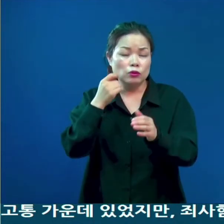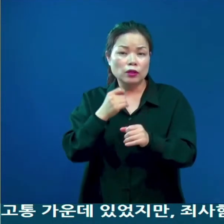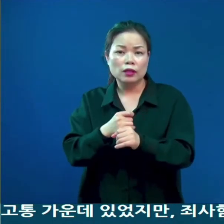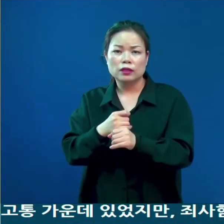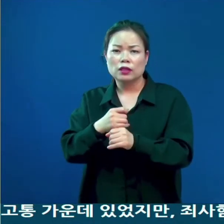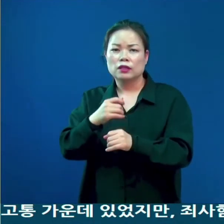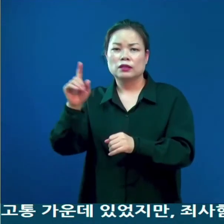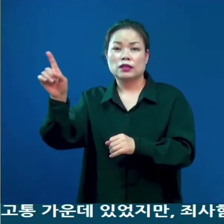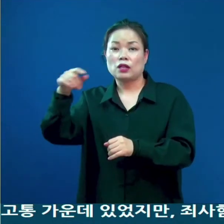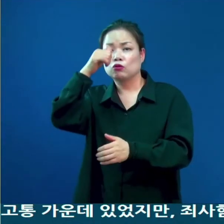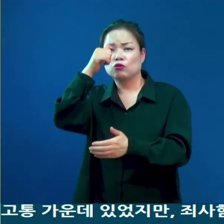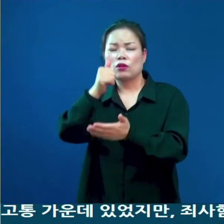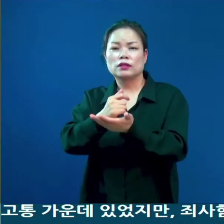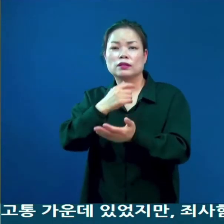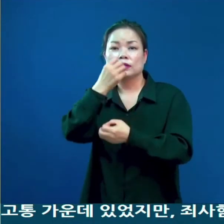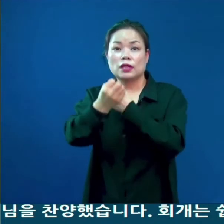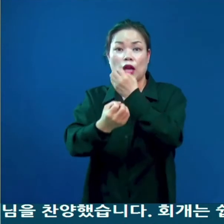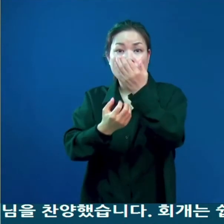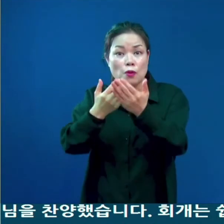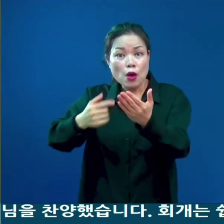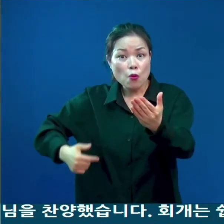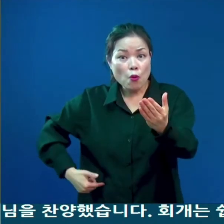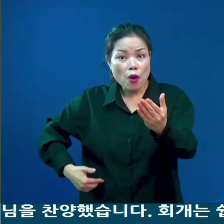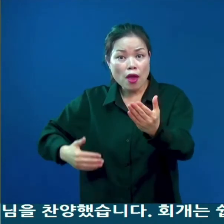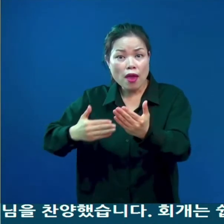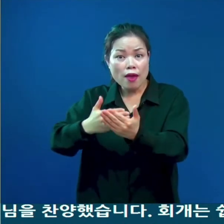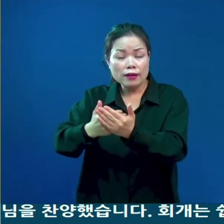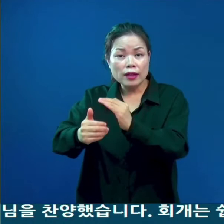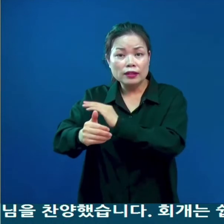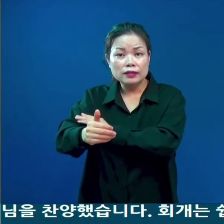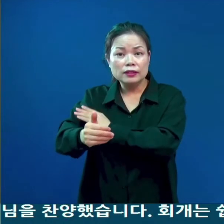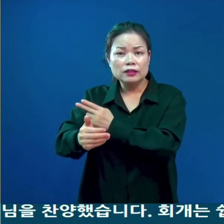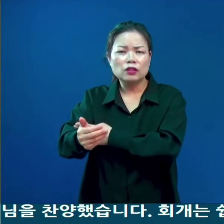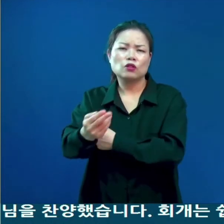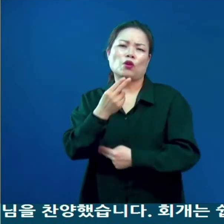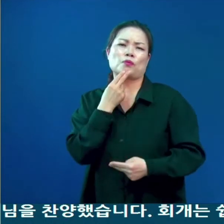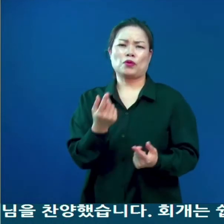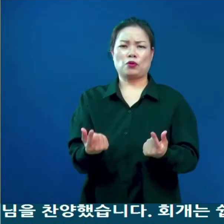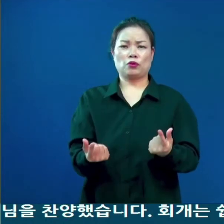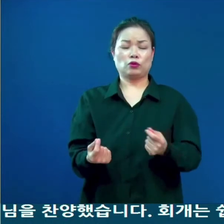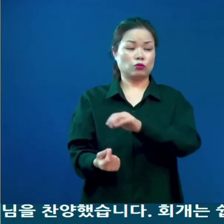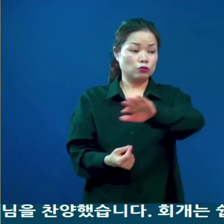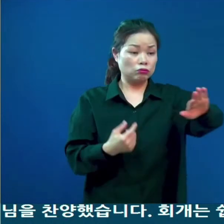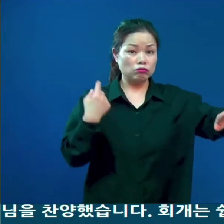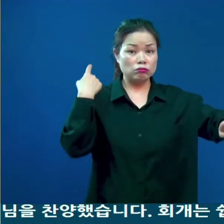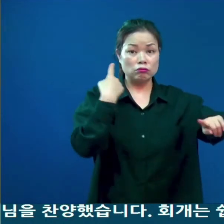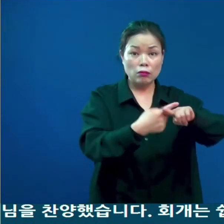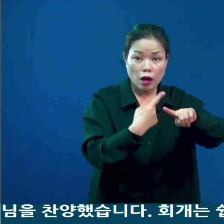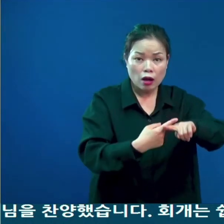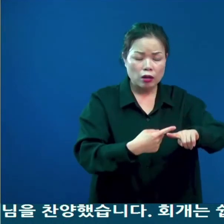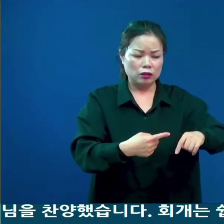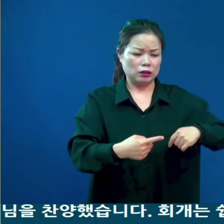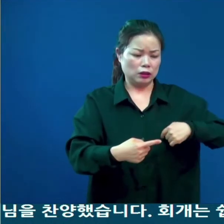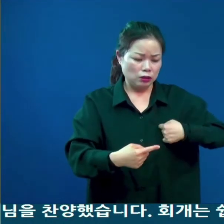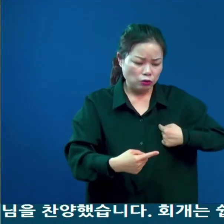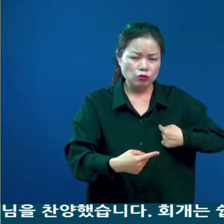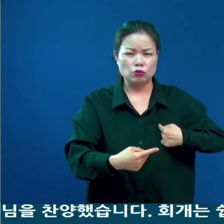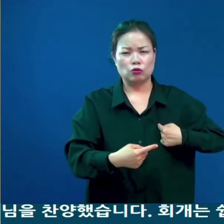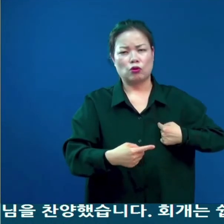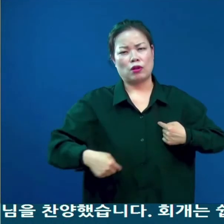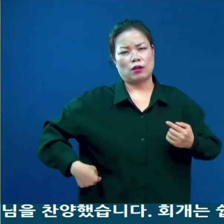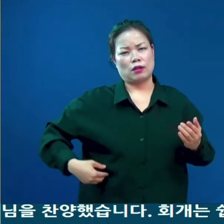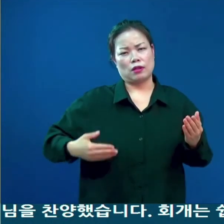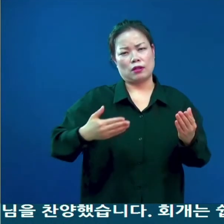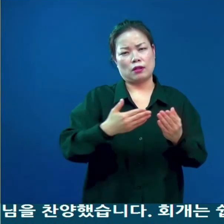다윗이 죄를 자복하고 회개할 능력이 없었던 것처럼 우리 역시 스스로 회개함으로 나아갈 수 없는